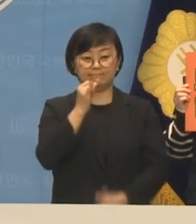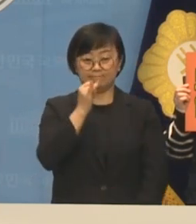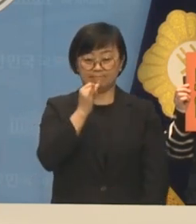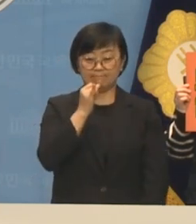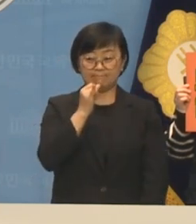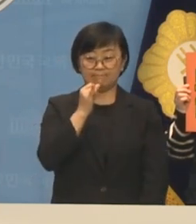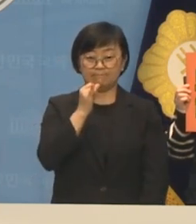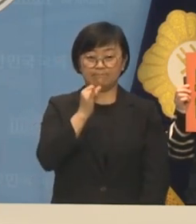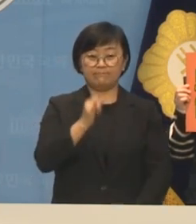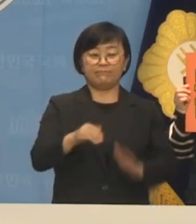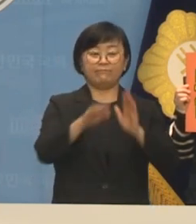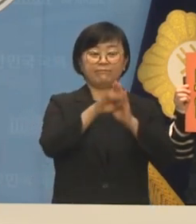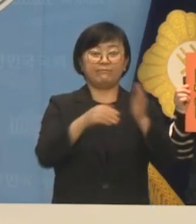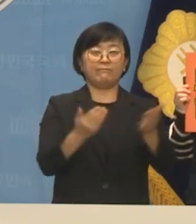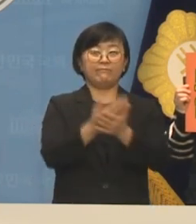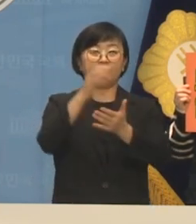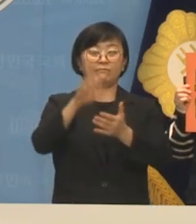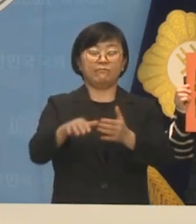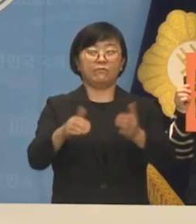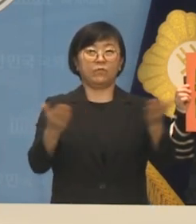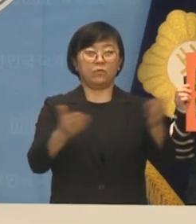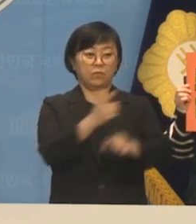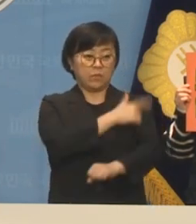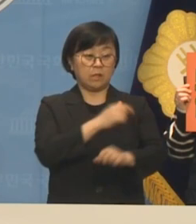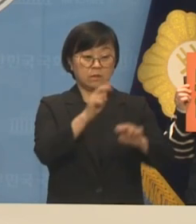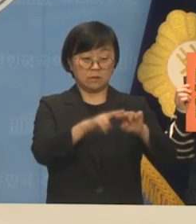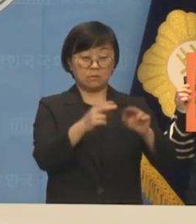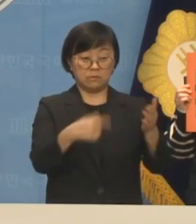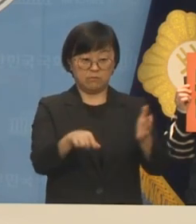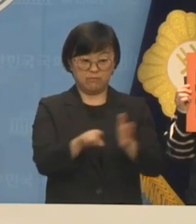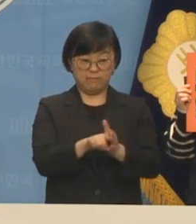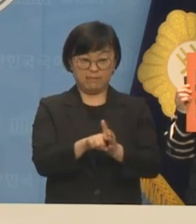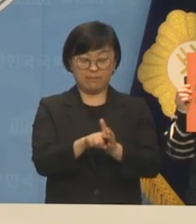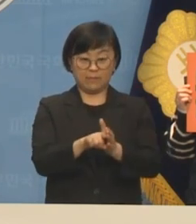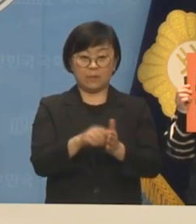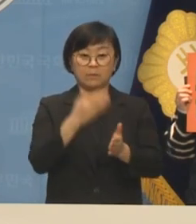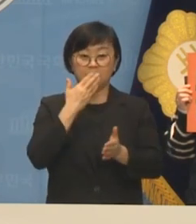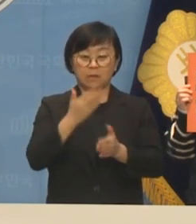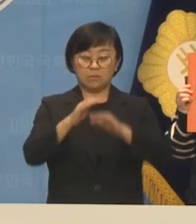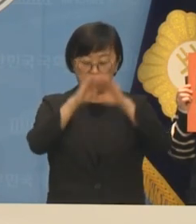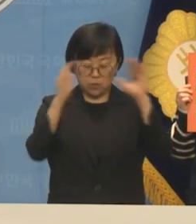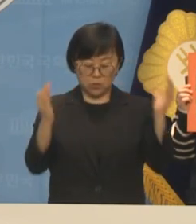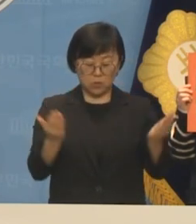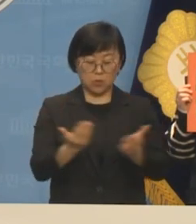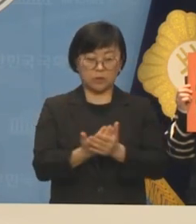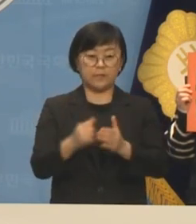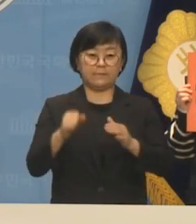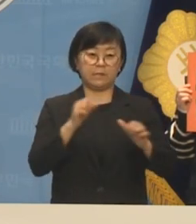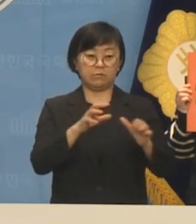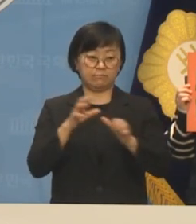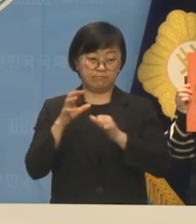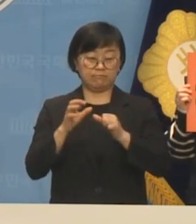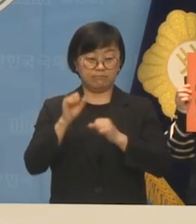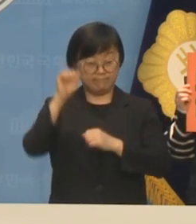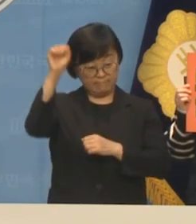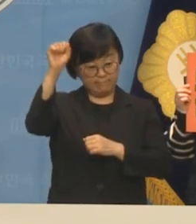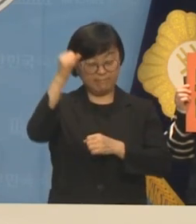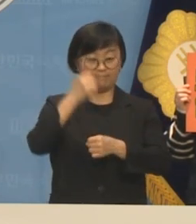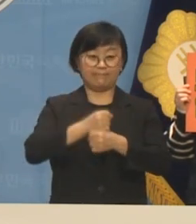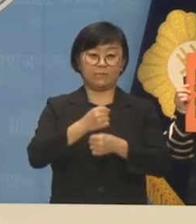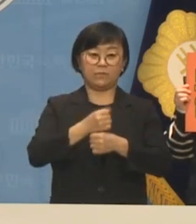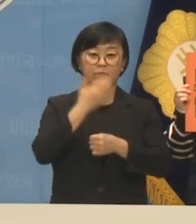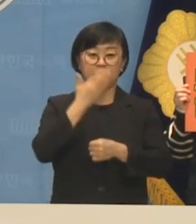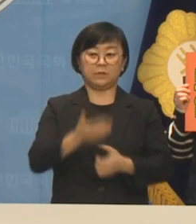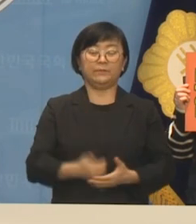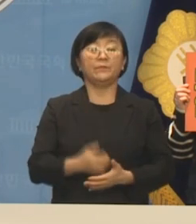있는 콘텐츠진흥원의 노동이사 취임을 위해 할 수 있는 모든 바를 동원해서 투쟁하고